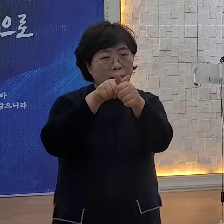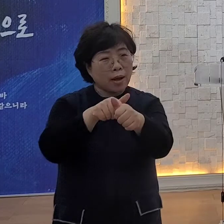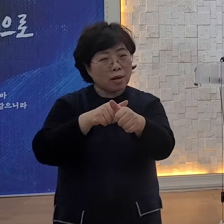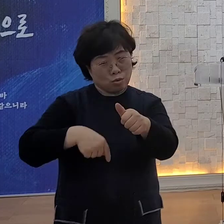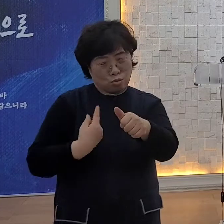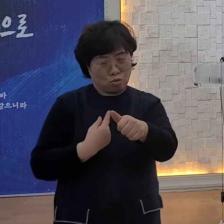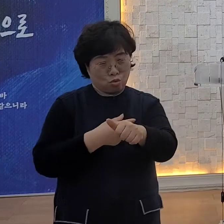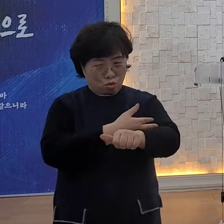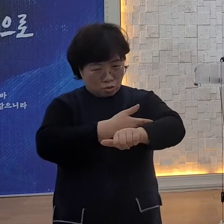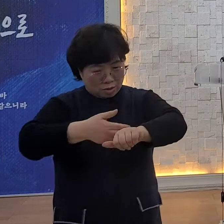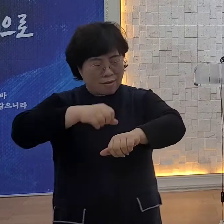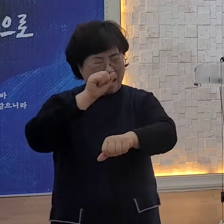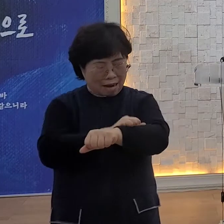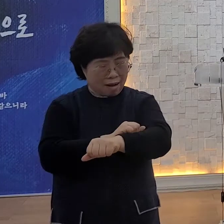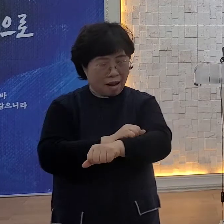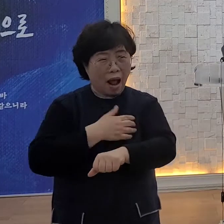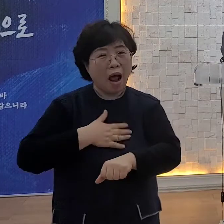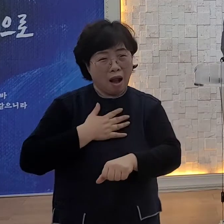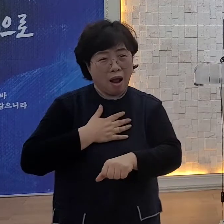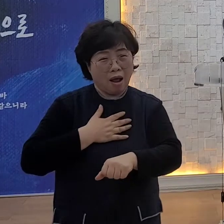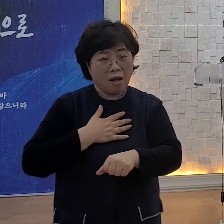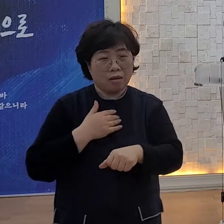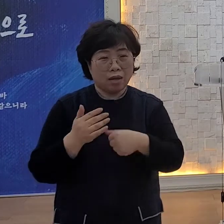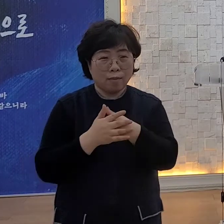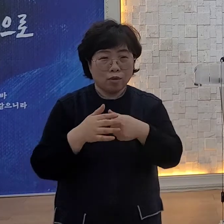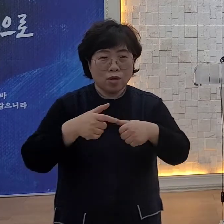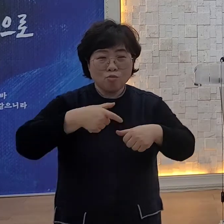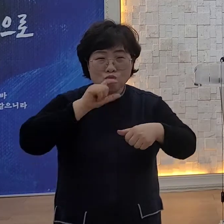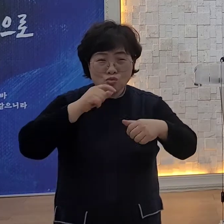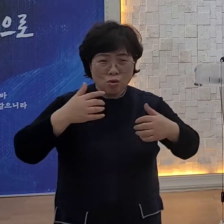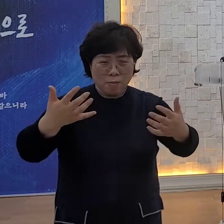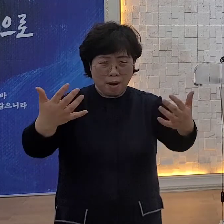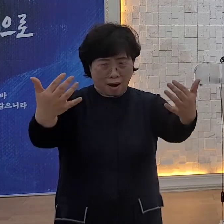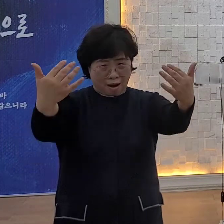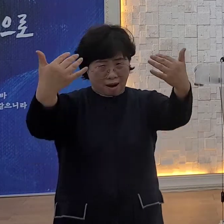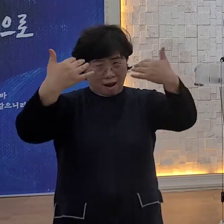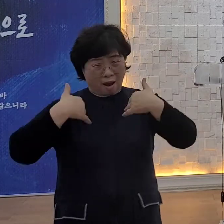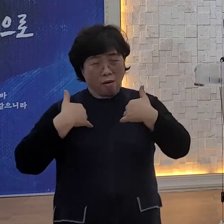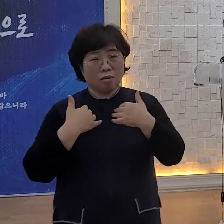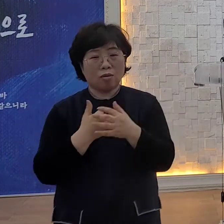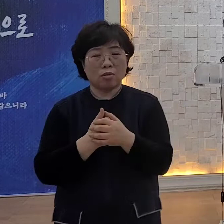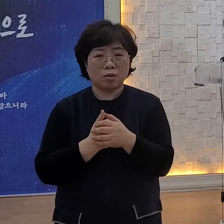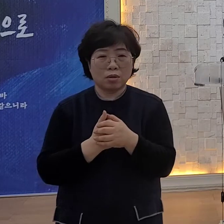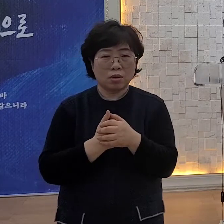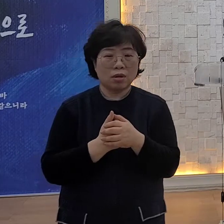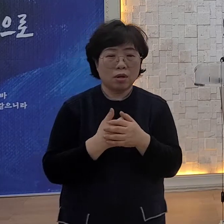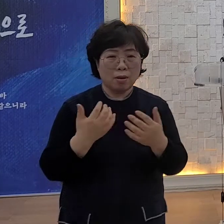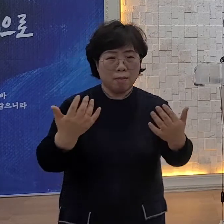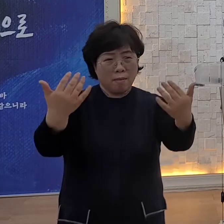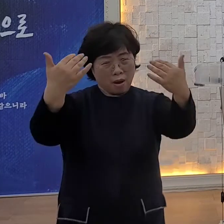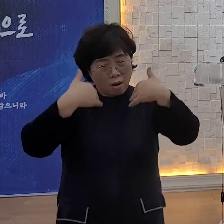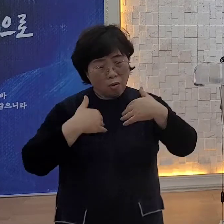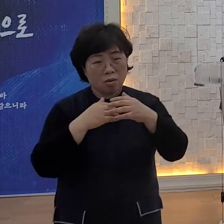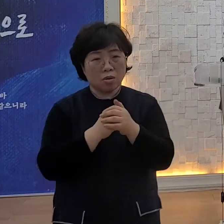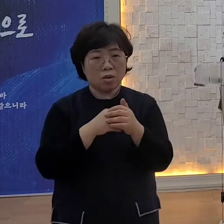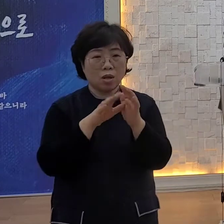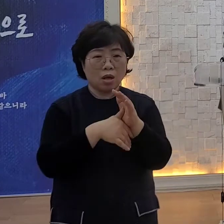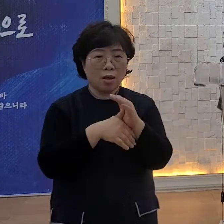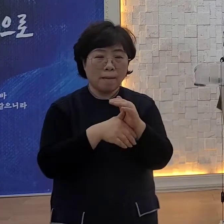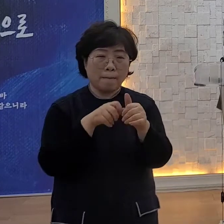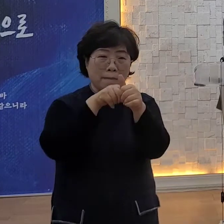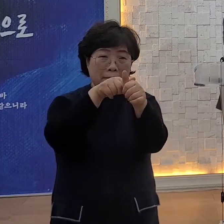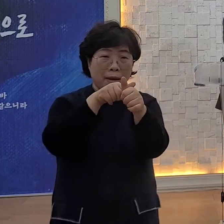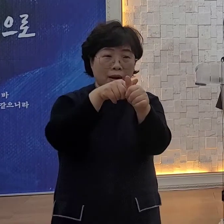알아요. 그러니까 이 물이 막 이렇게 급류가 떠밀려 오는데 자기가